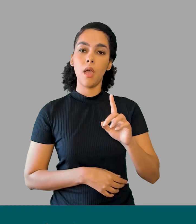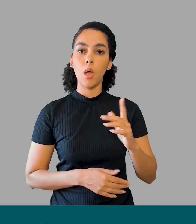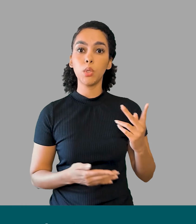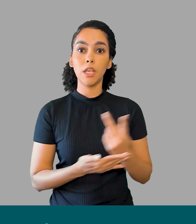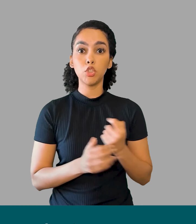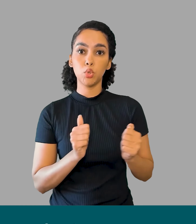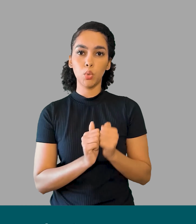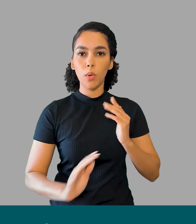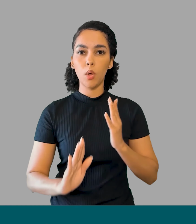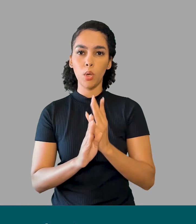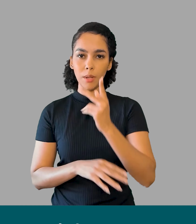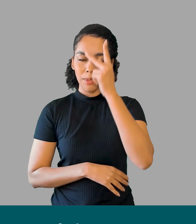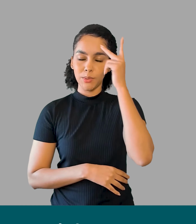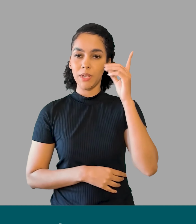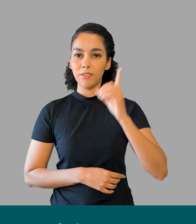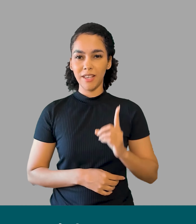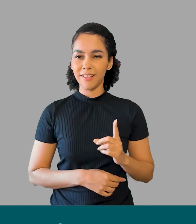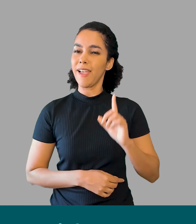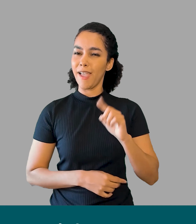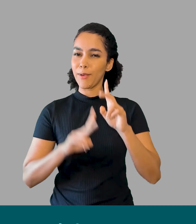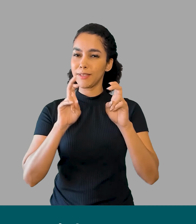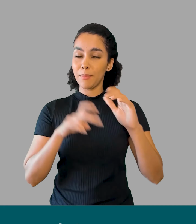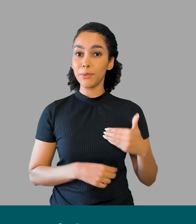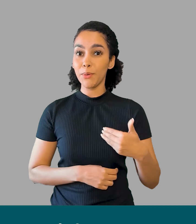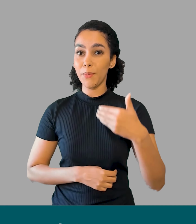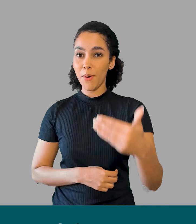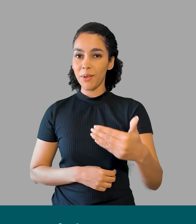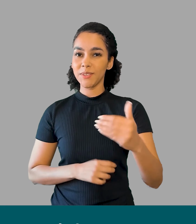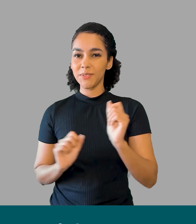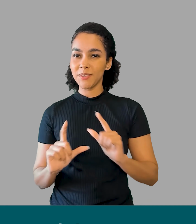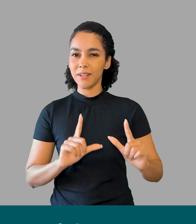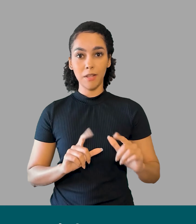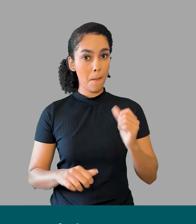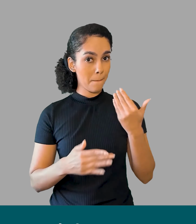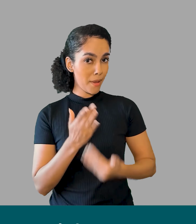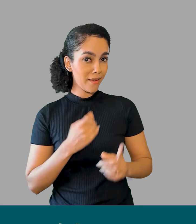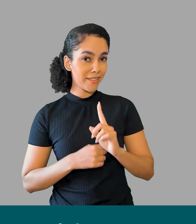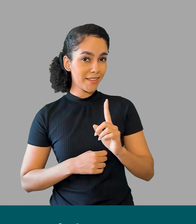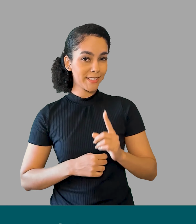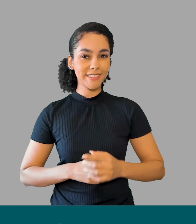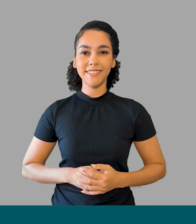Paulistano da Pessoa com Deficiência, que será o assunto do nosso próximo episódio. Portanto, não percam!